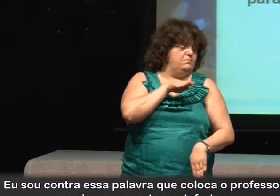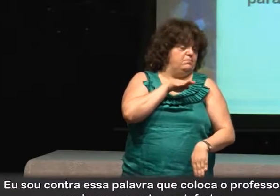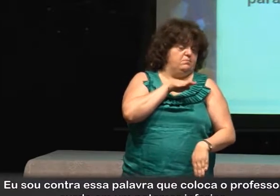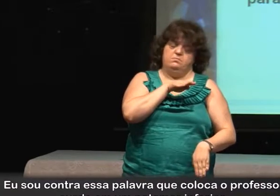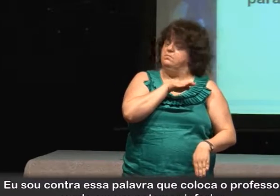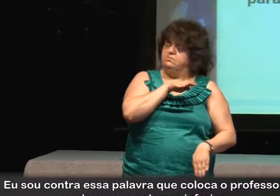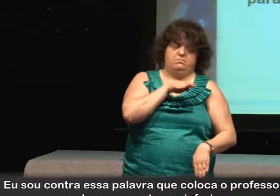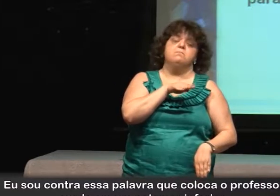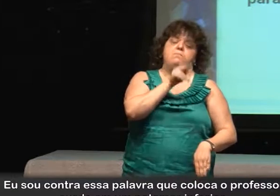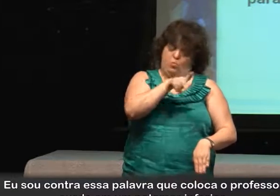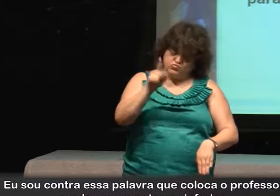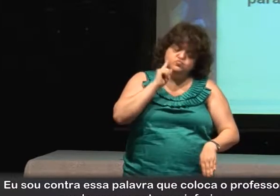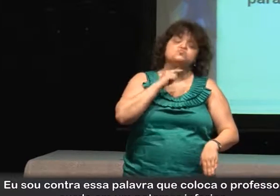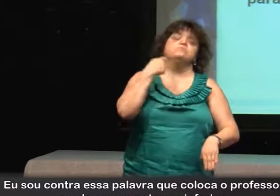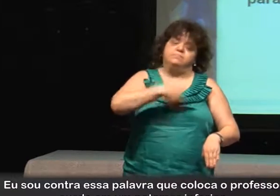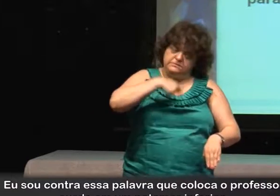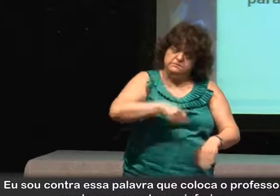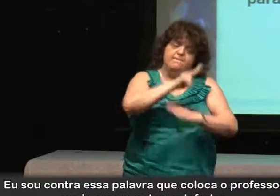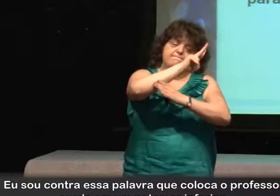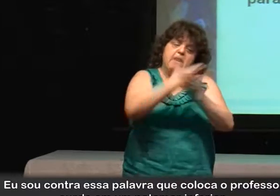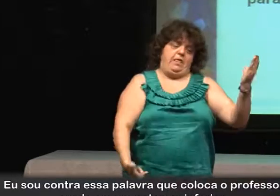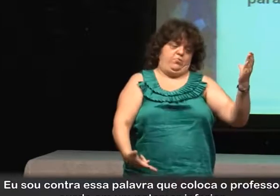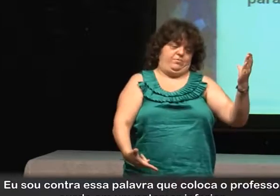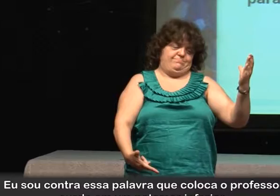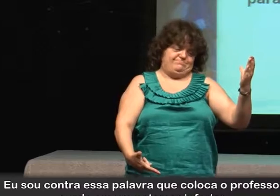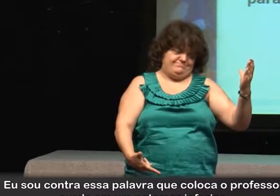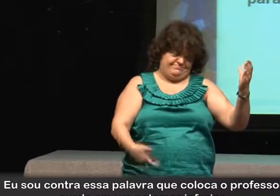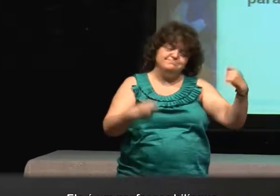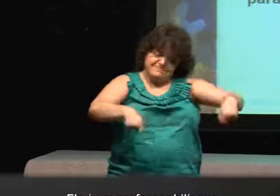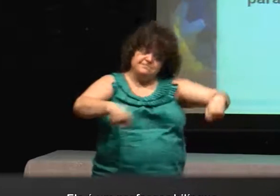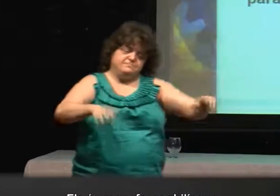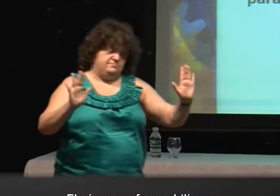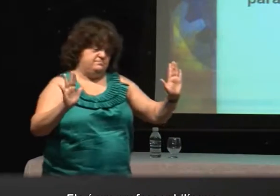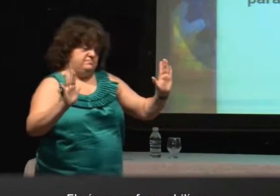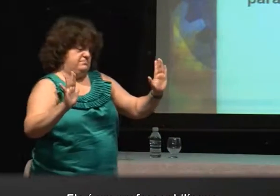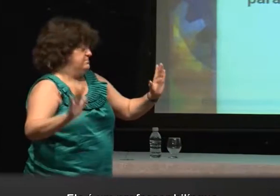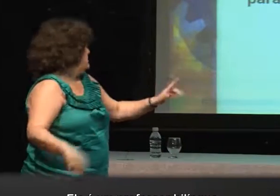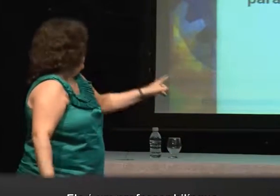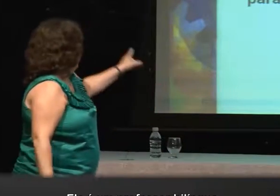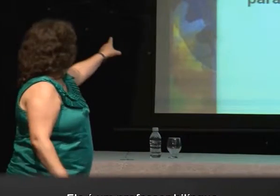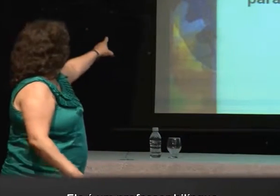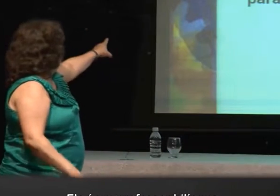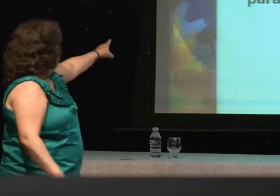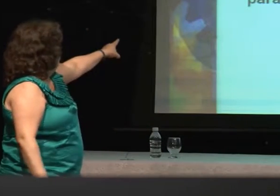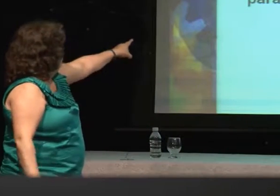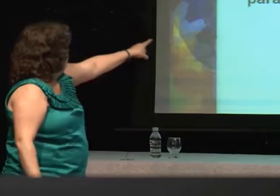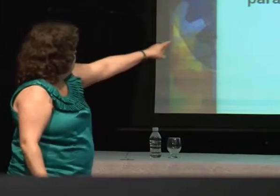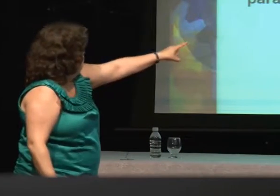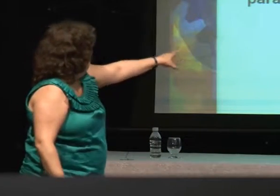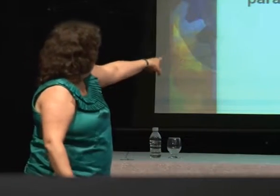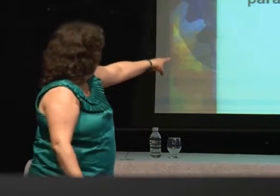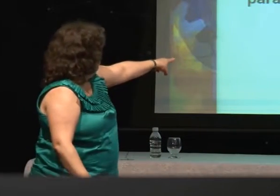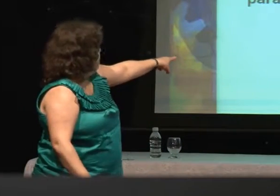surdo coloca ele num patamar inferior, né? Ele é um professor bilíngue.